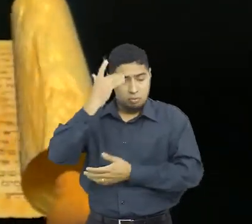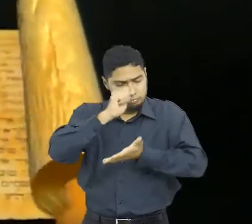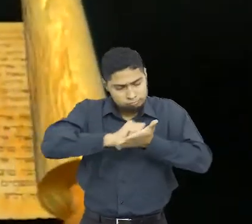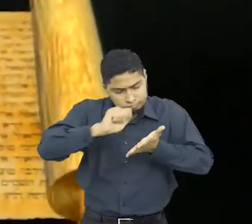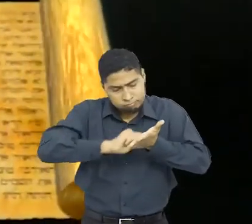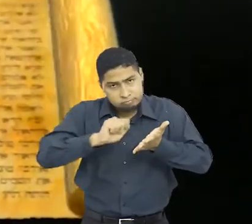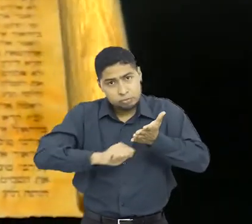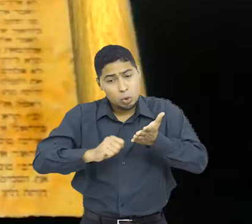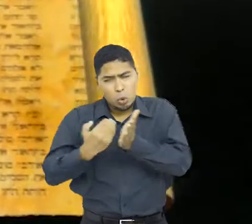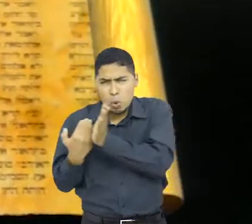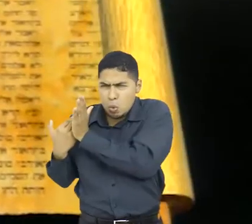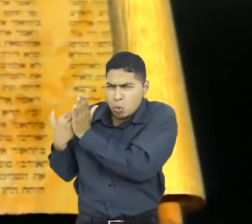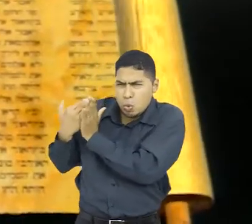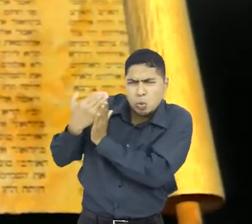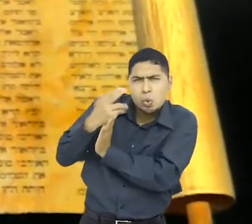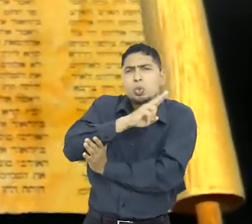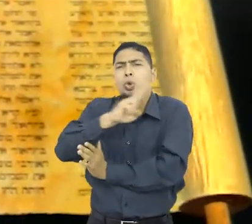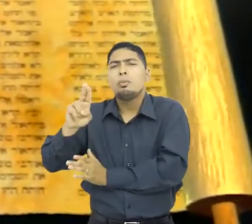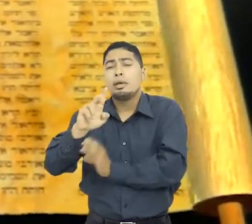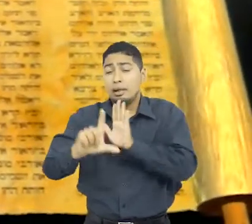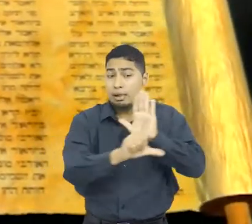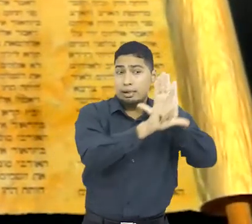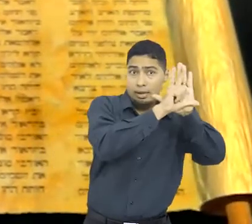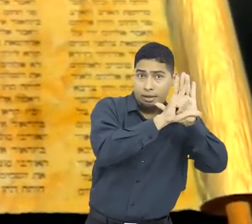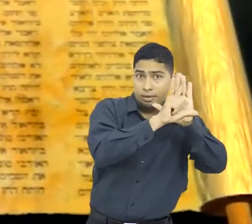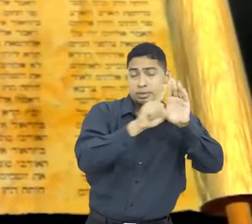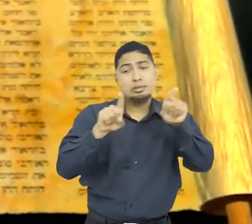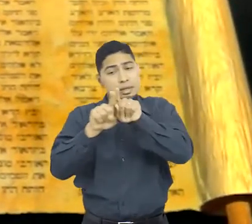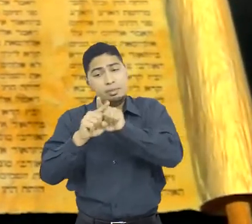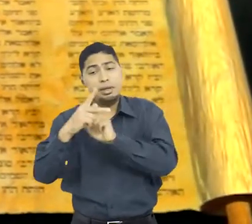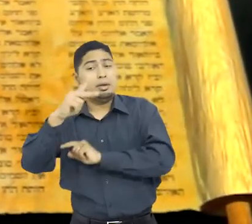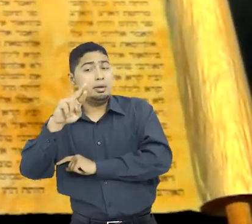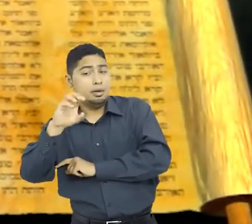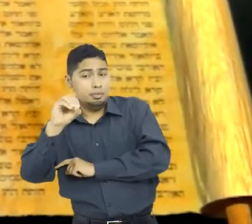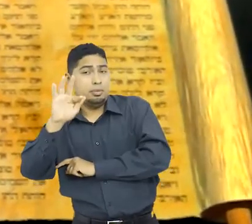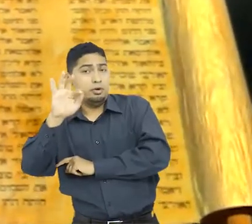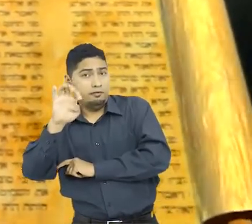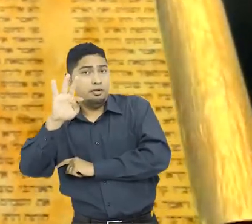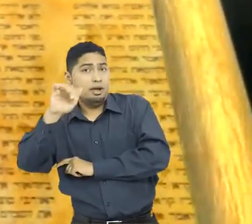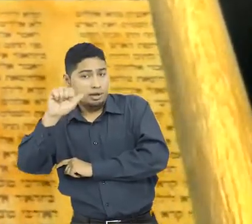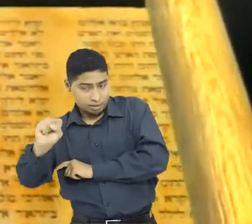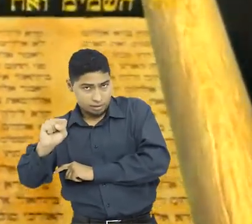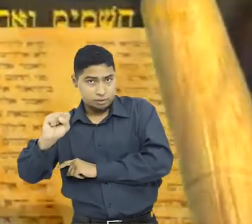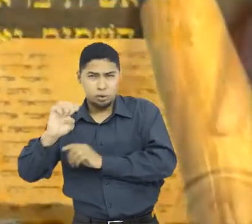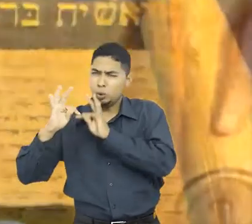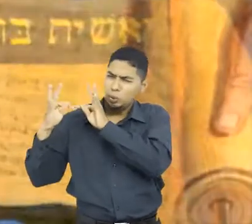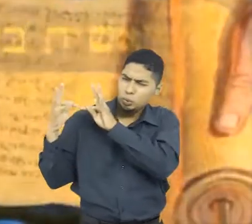Leis e os Profetas. Tudo o que Deus falou foi escrito em pergaminhos, e as suas palavras ficaram conhecidas como